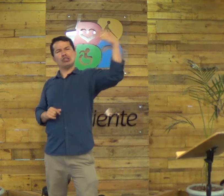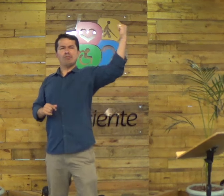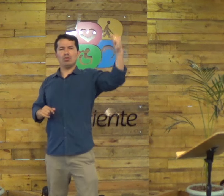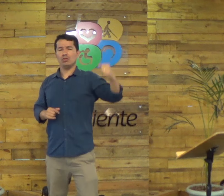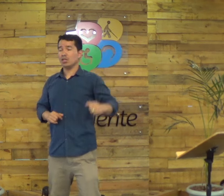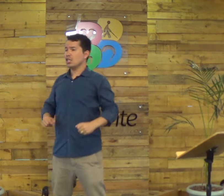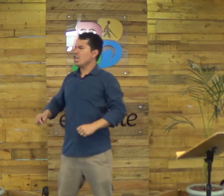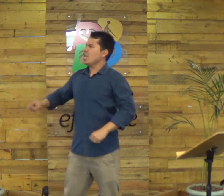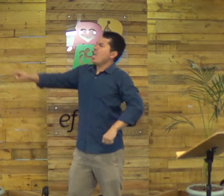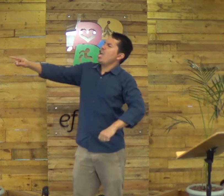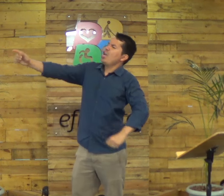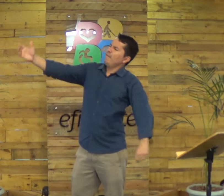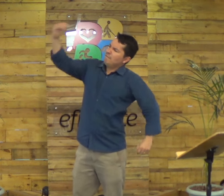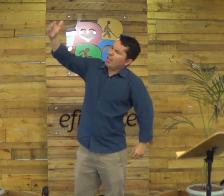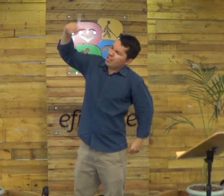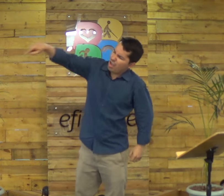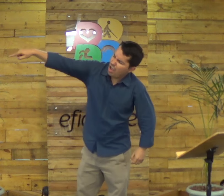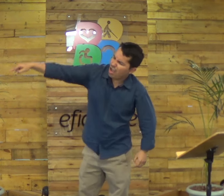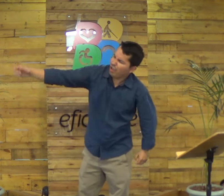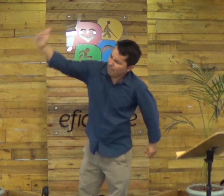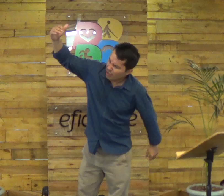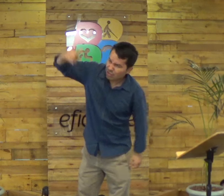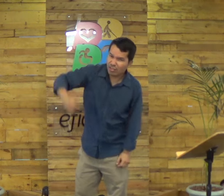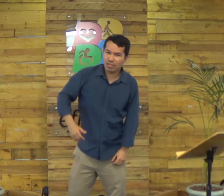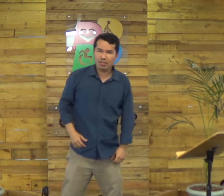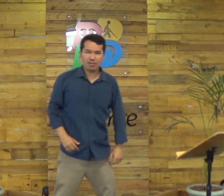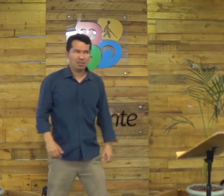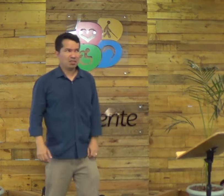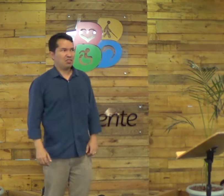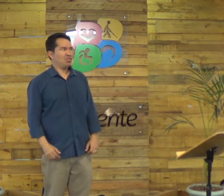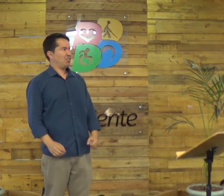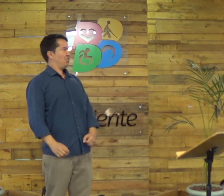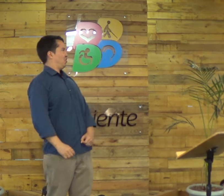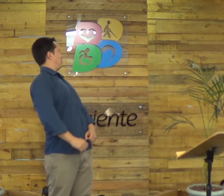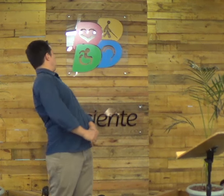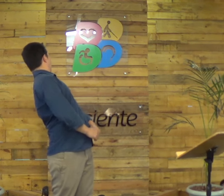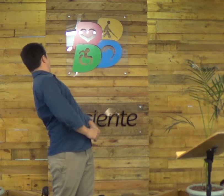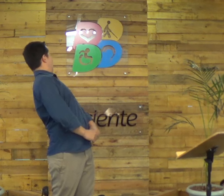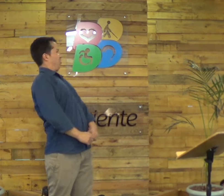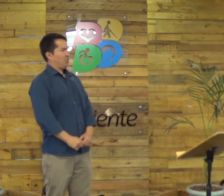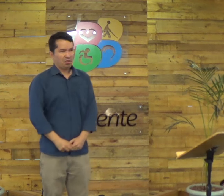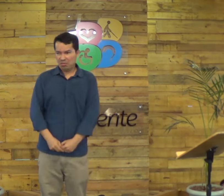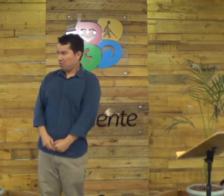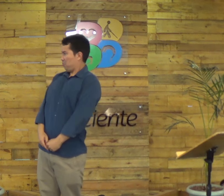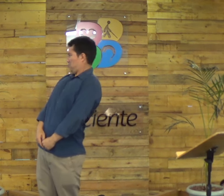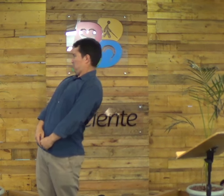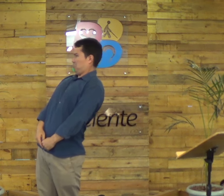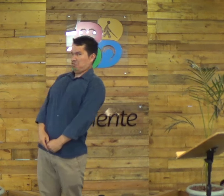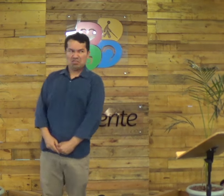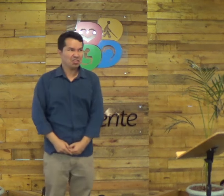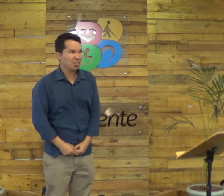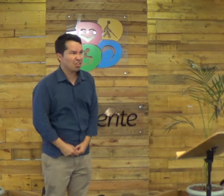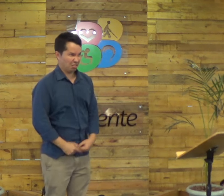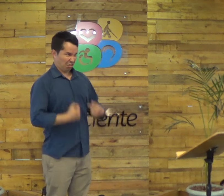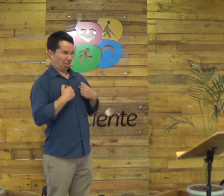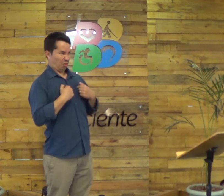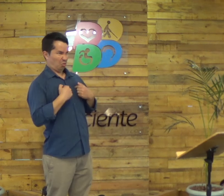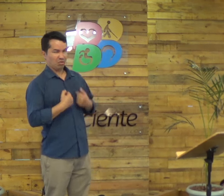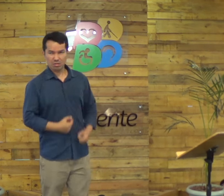longe, me chamou, é, você, vem cá, vem cá, vem cá, eu olhei, pra ver se era comigo mesmo, olhei assim, eu?